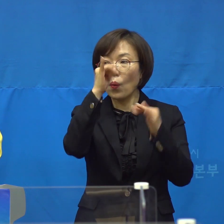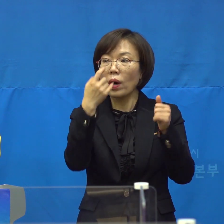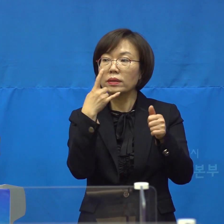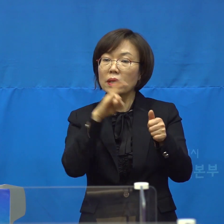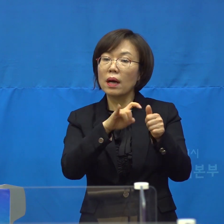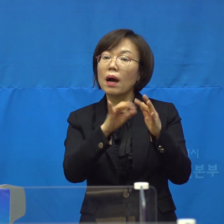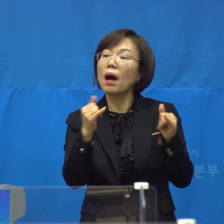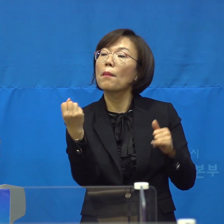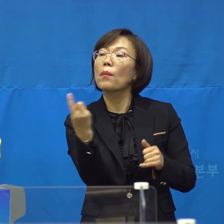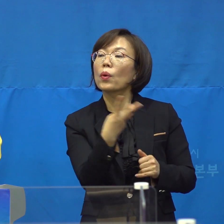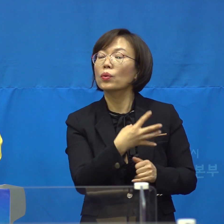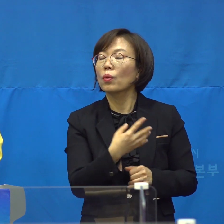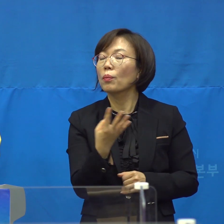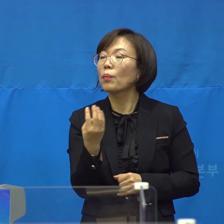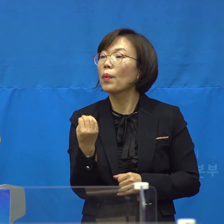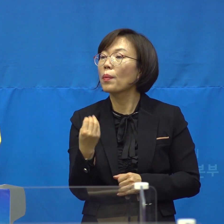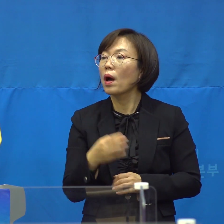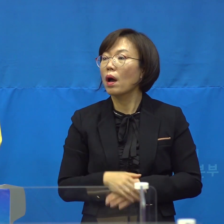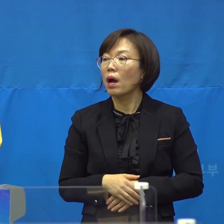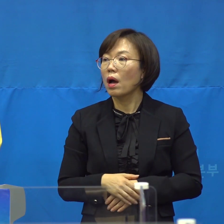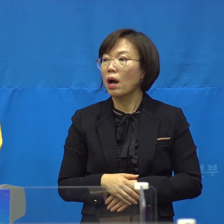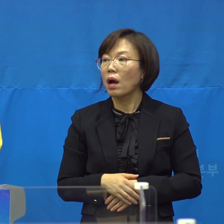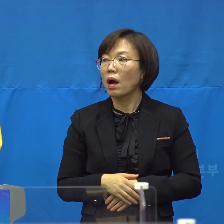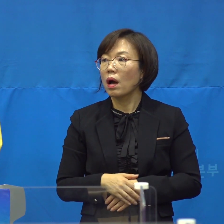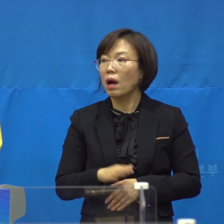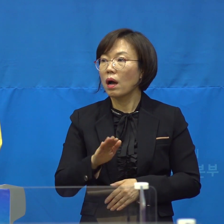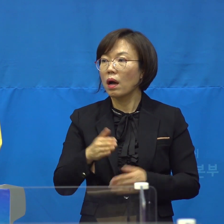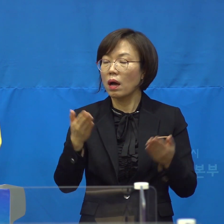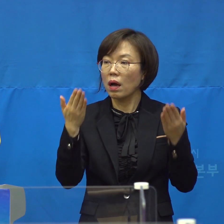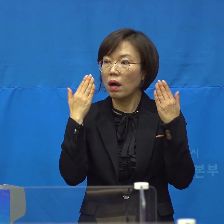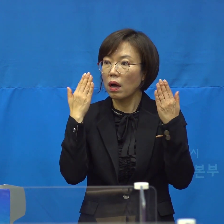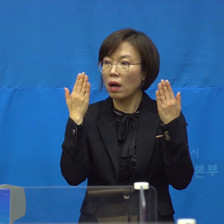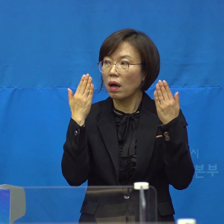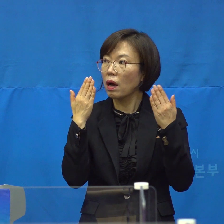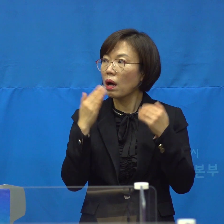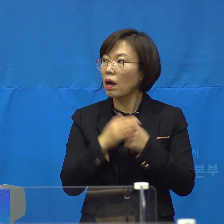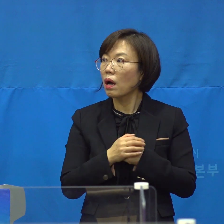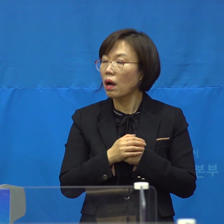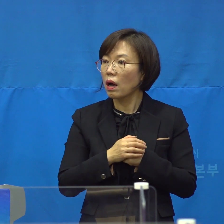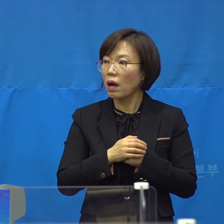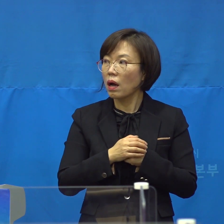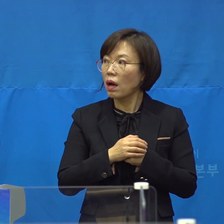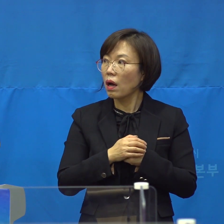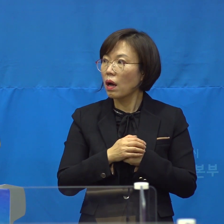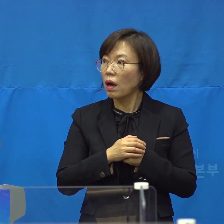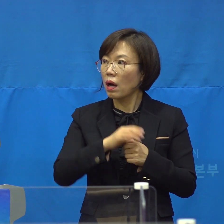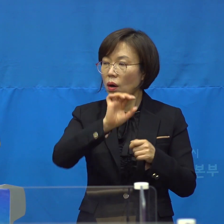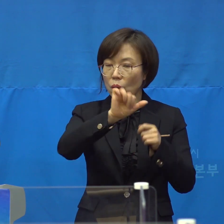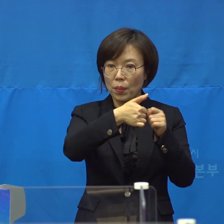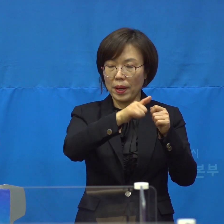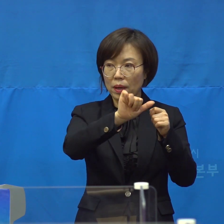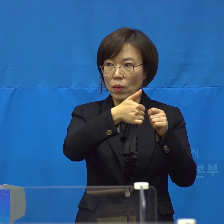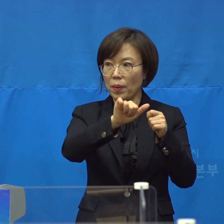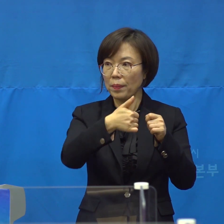예. 그게 지금 몇 번 환자 관련 조사를 하시는 거예요? 여기에는 지금 학교 관련 조사는 안 나와 있는데. 예? 5개 반.